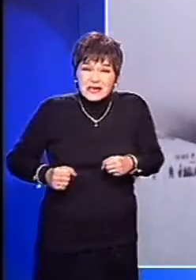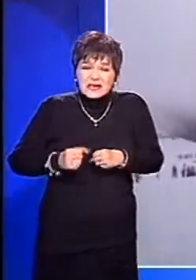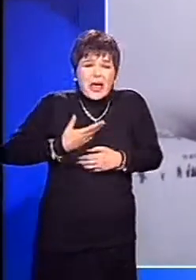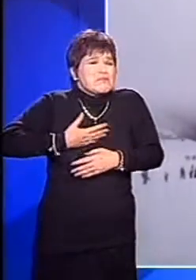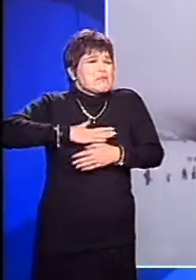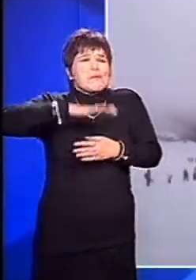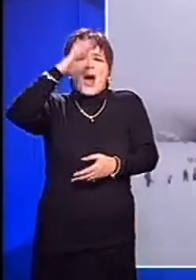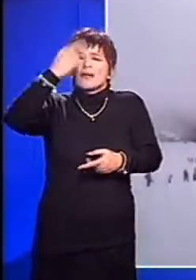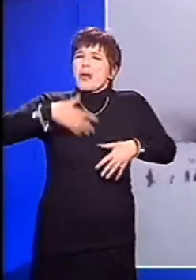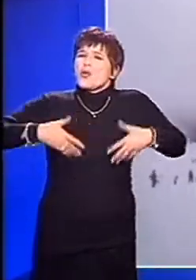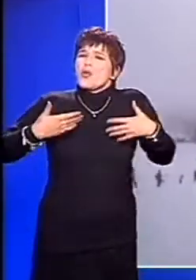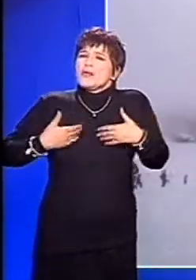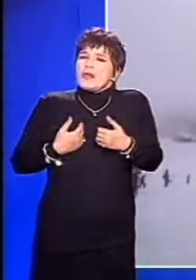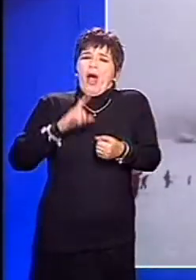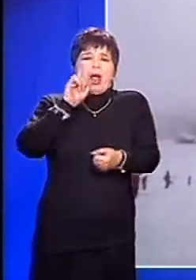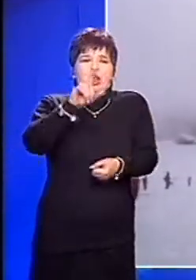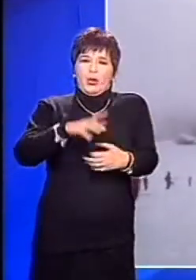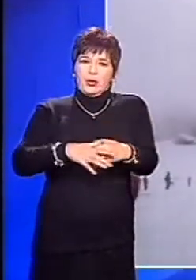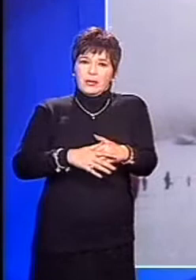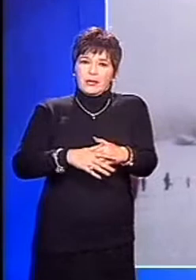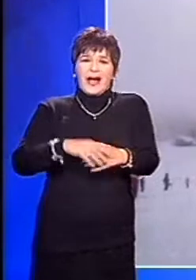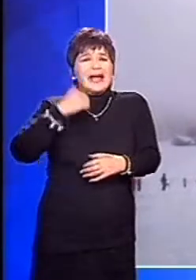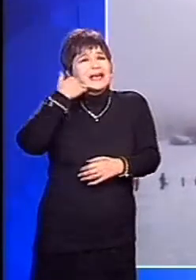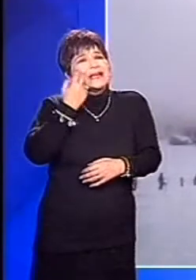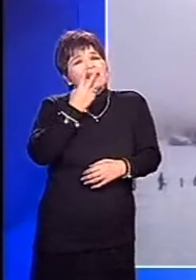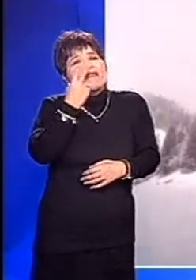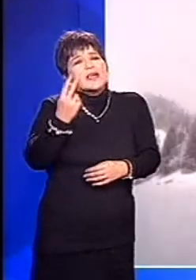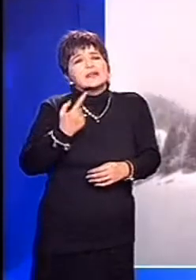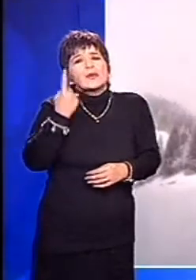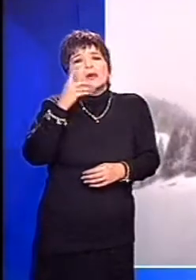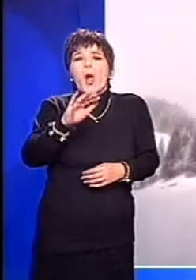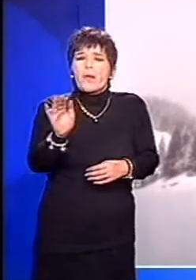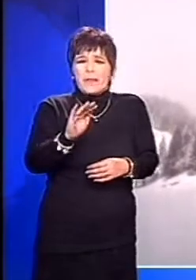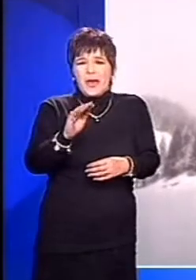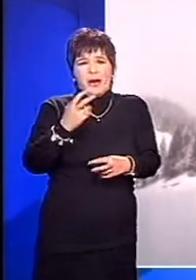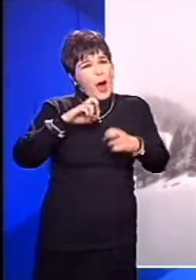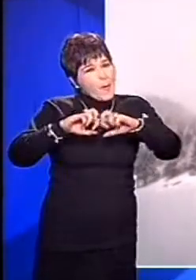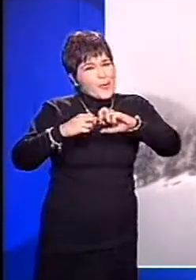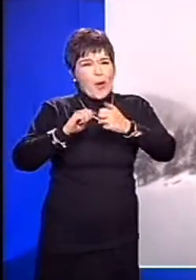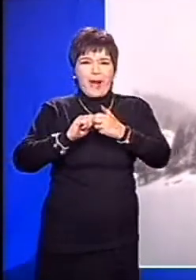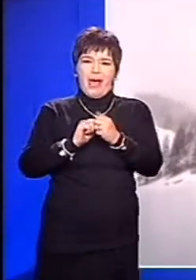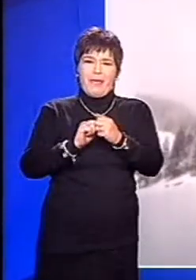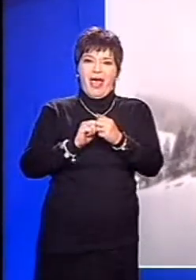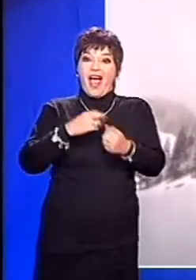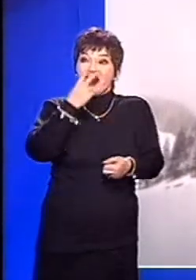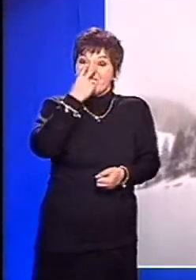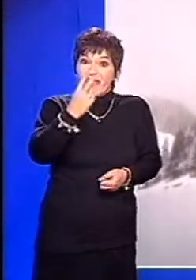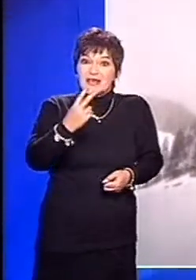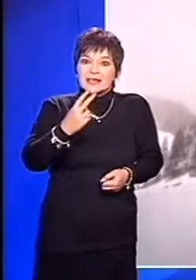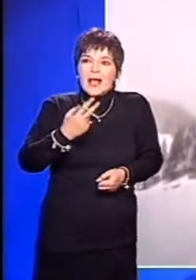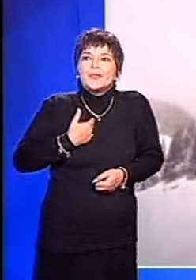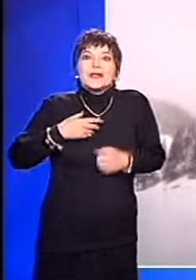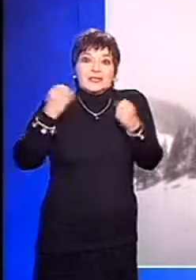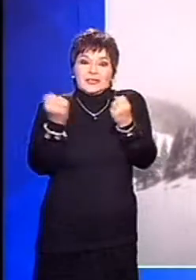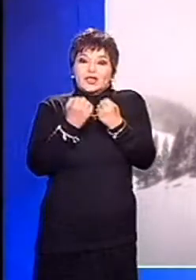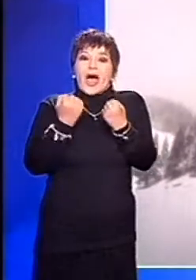mare bucurie pe care o poți avea atunci când îl vezi pe un copil care nu este expansiv. Și că vrea mai mult de la tine și vrea în care tu ceea